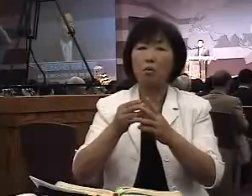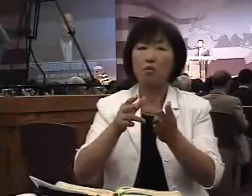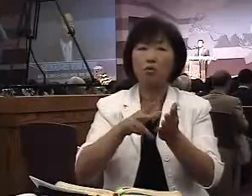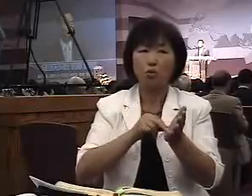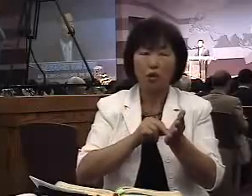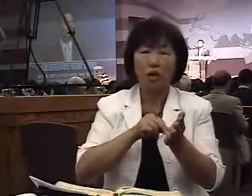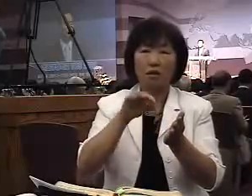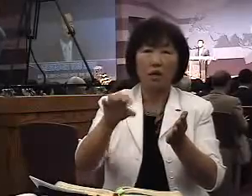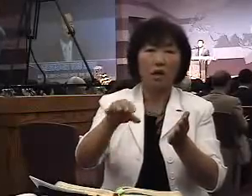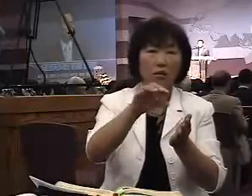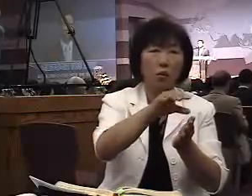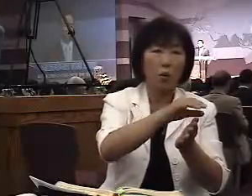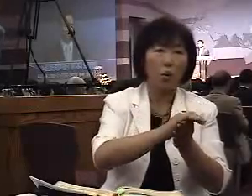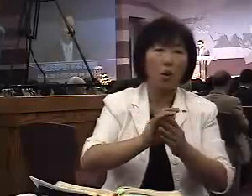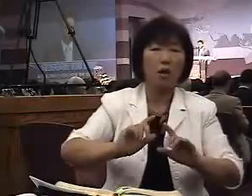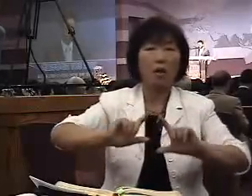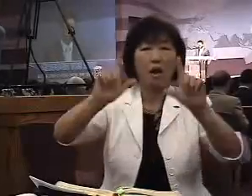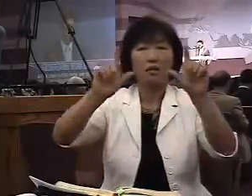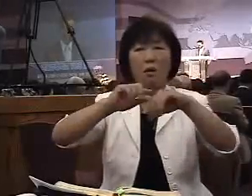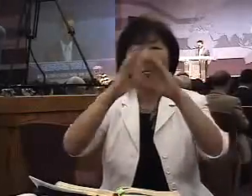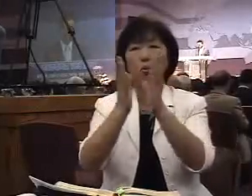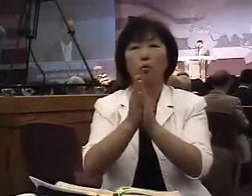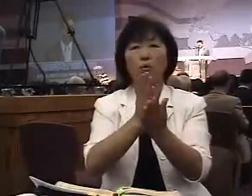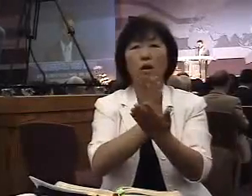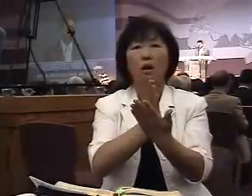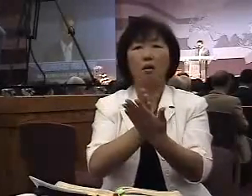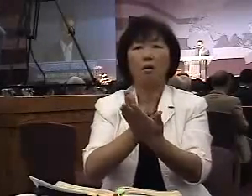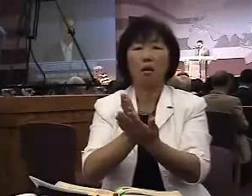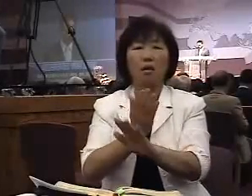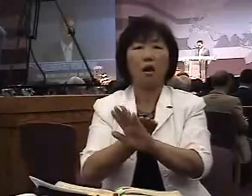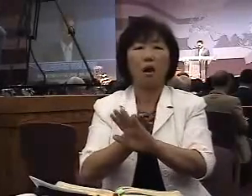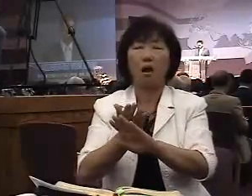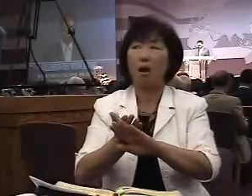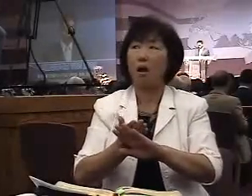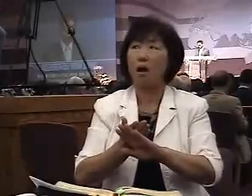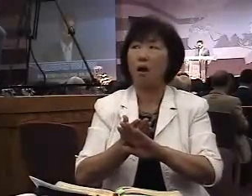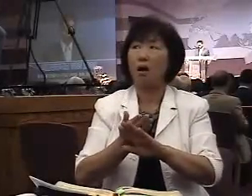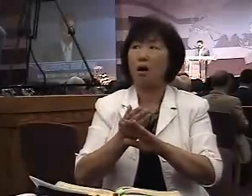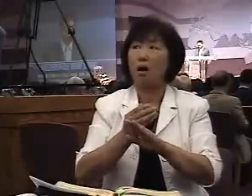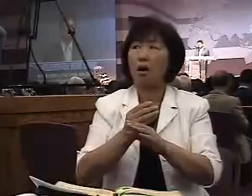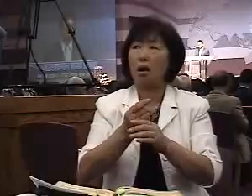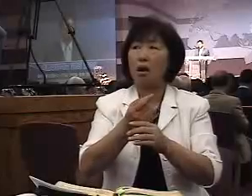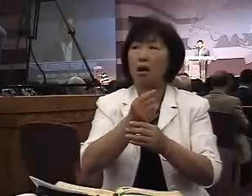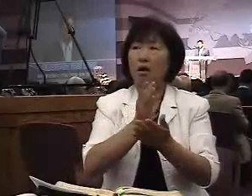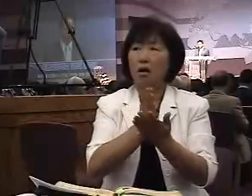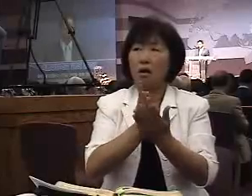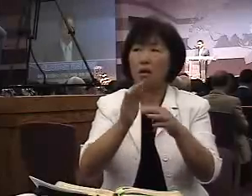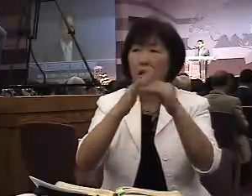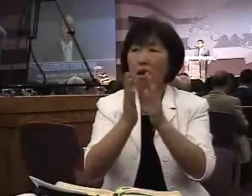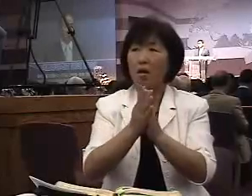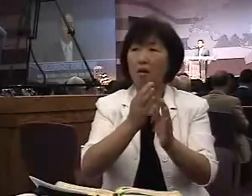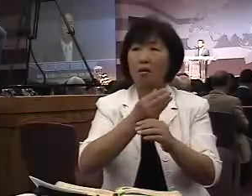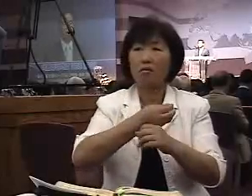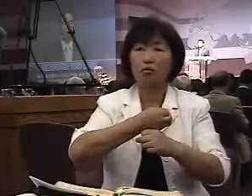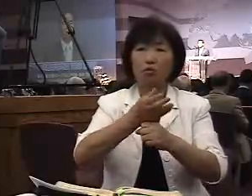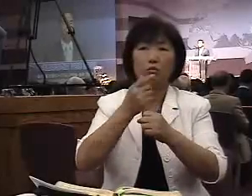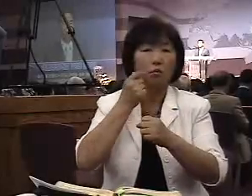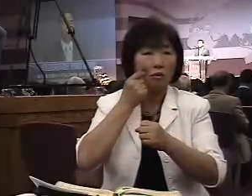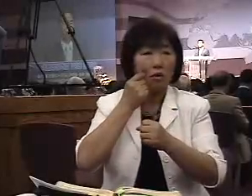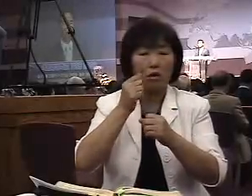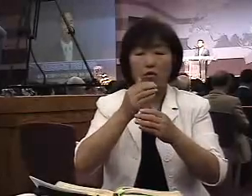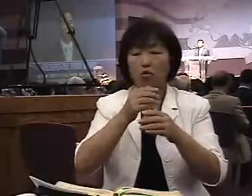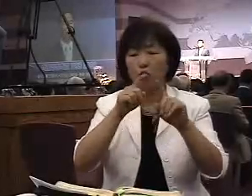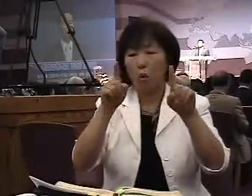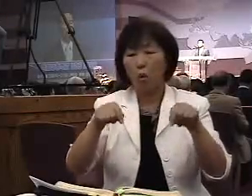특별히 장소, 날짜가 다 다릅니다. 그래서 제가 일일이 다 말씀드리지 않고요. 주보를 자세히